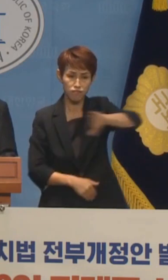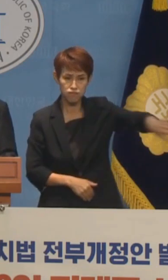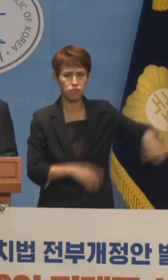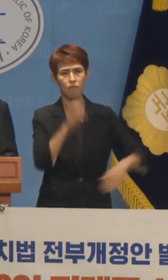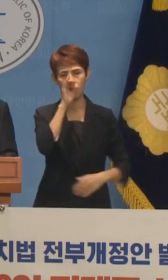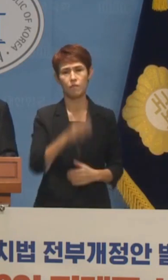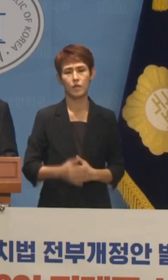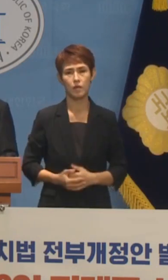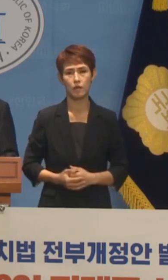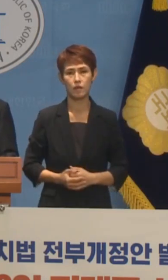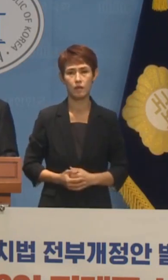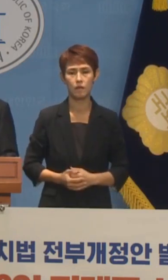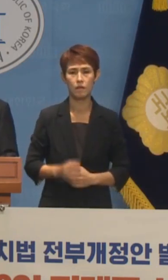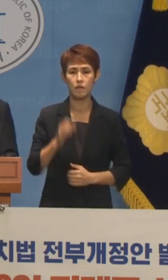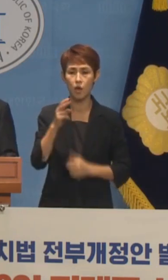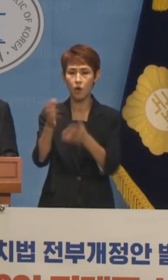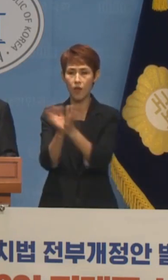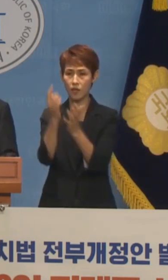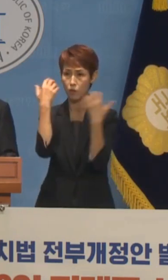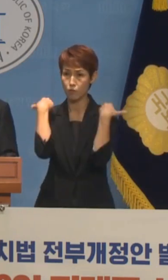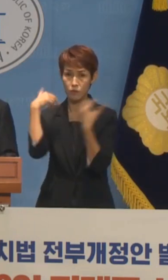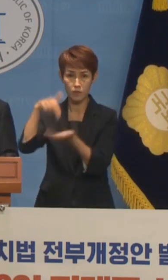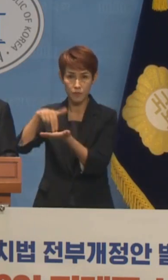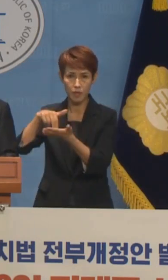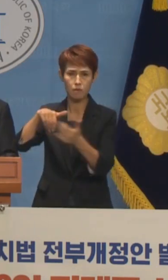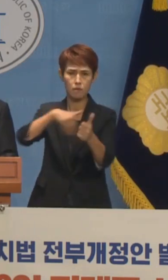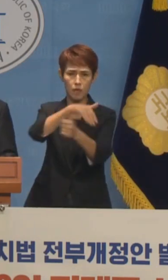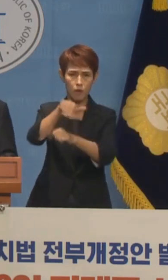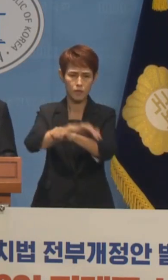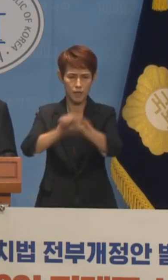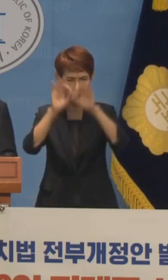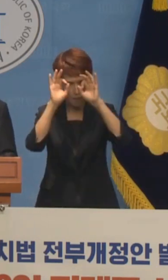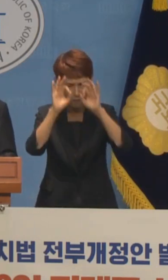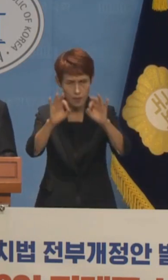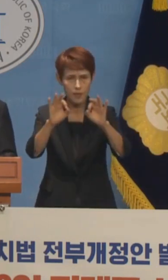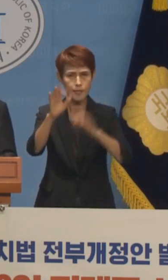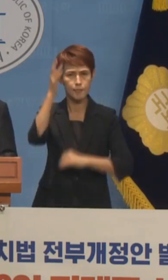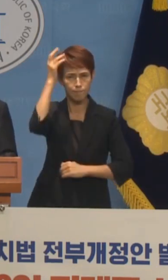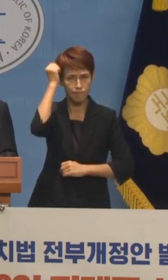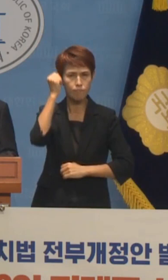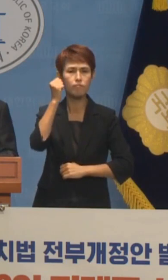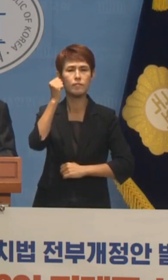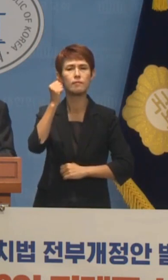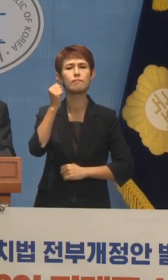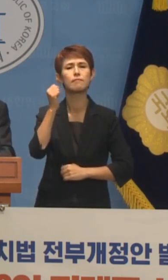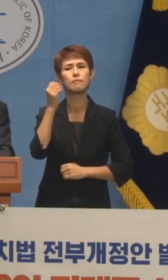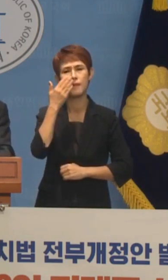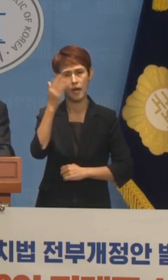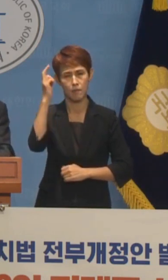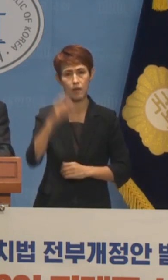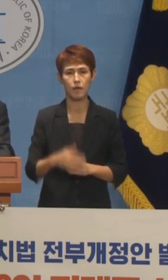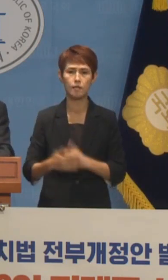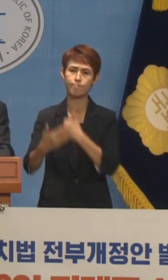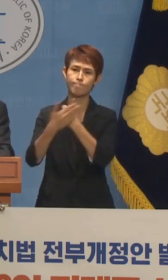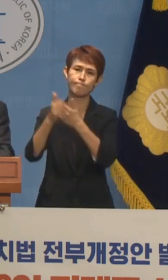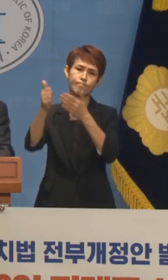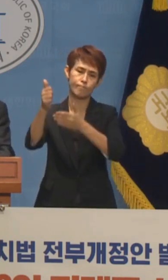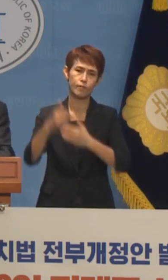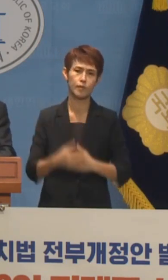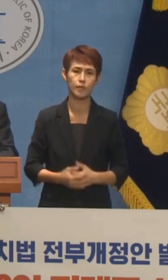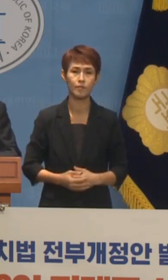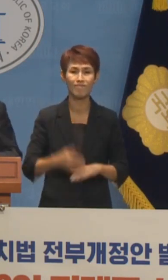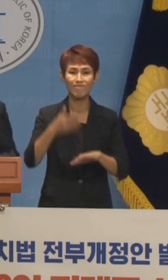정부와 여당도 이러한 시대적 추세를 거스리지 않을 것이라 생각합니다 적극적인 협조를 기대합니다